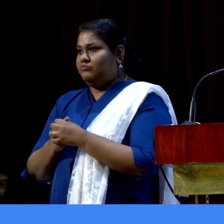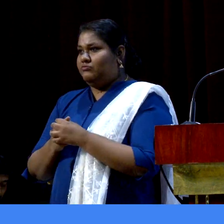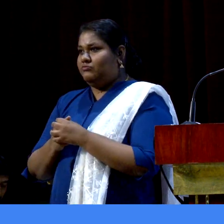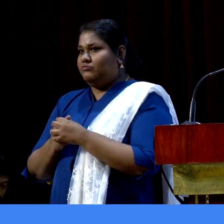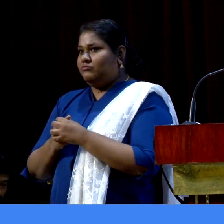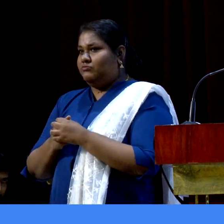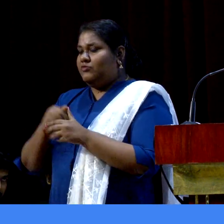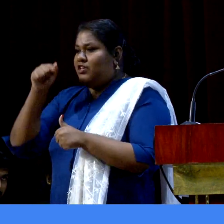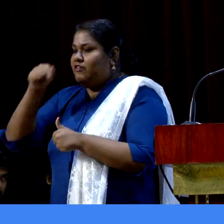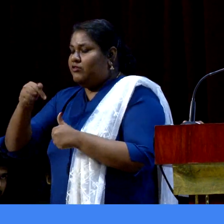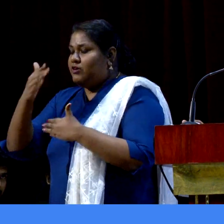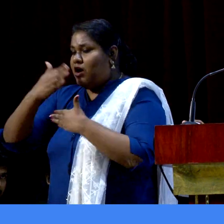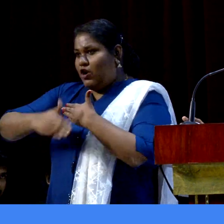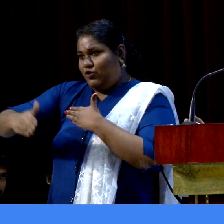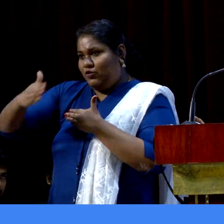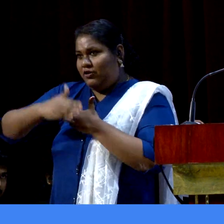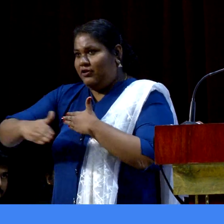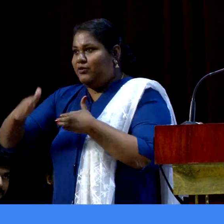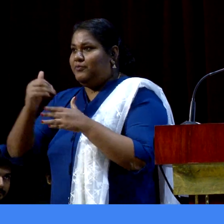நடைபெற்று கொண்டிருக்கக்கூடிய